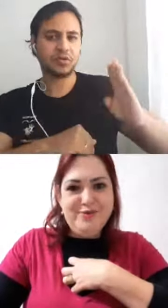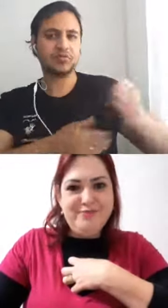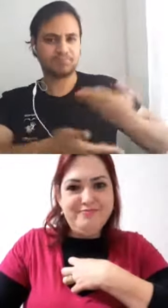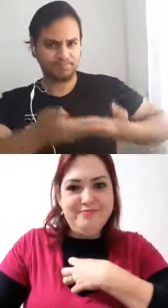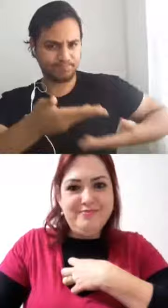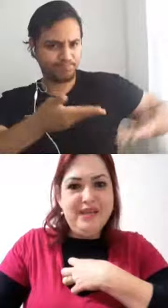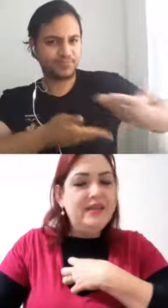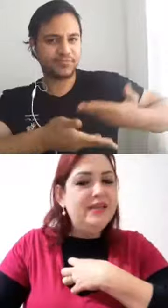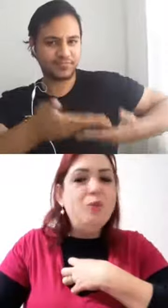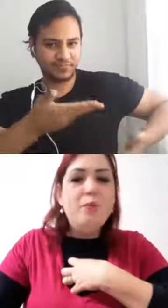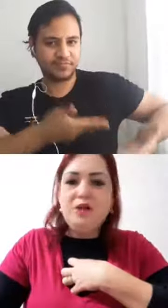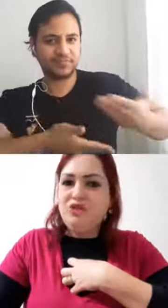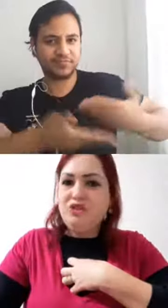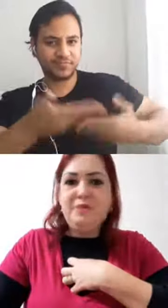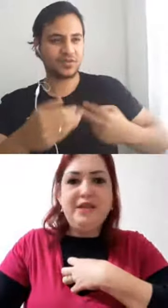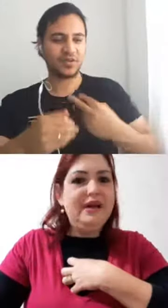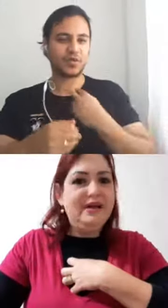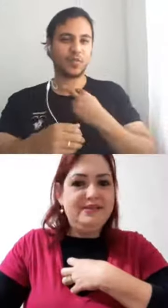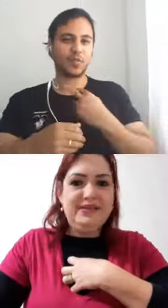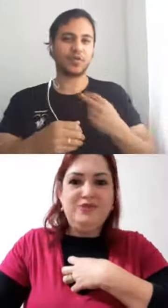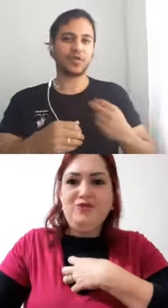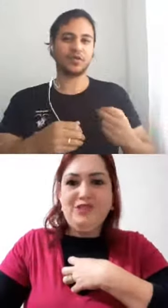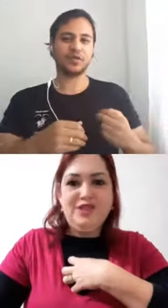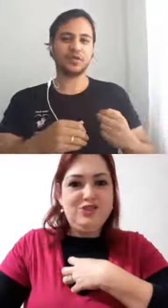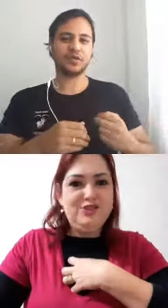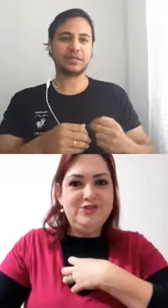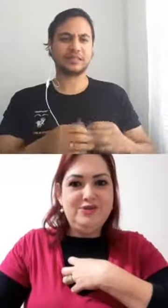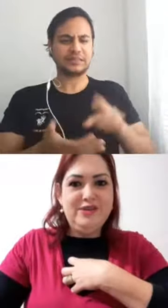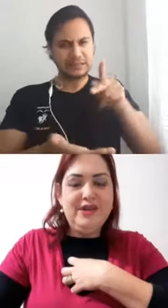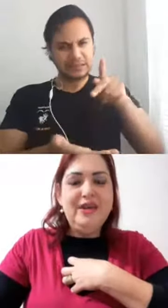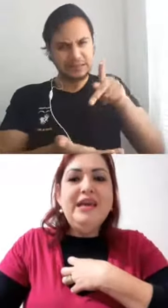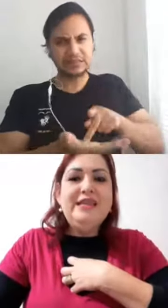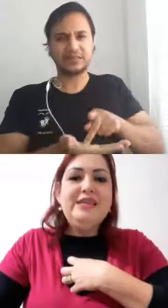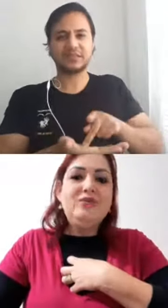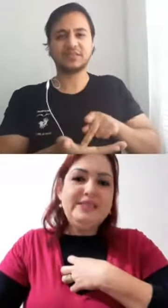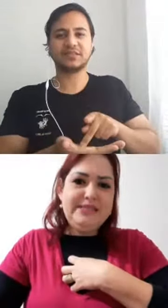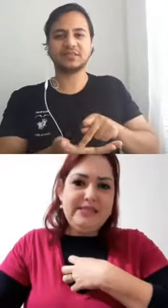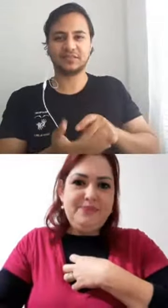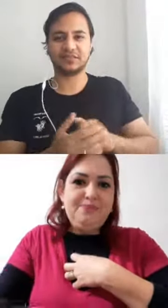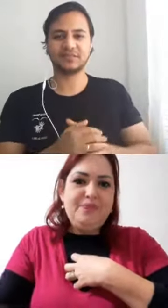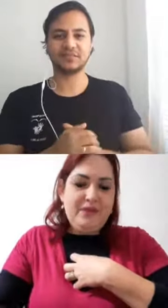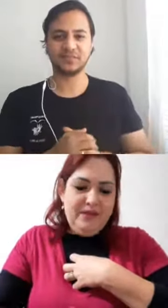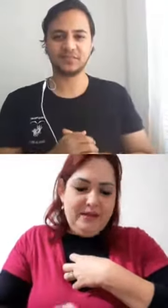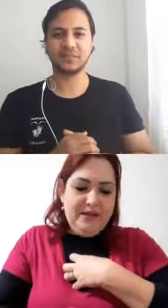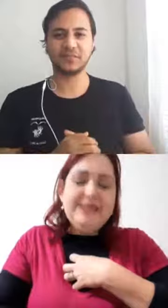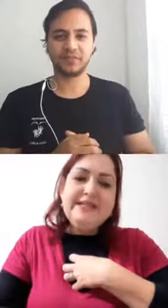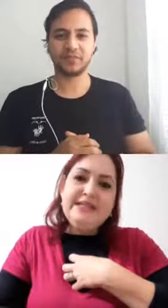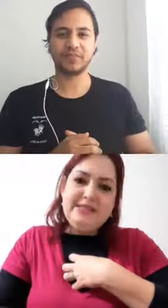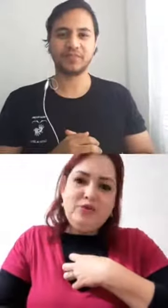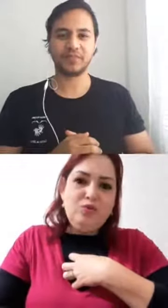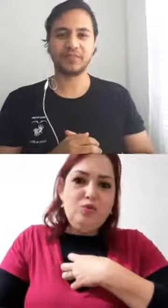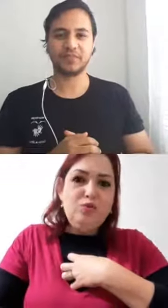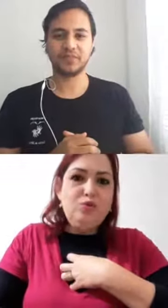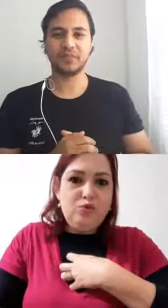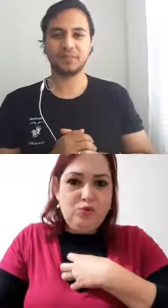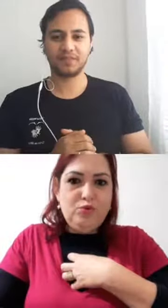social. Ele não pode interpretar sendo fidedigno. Então, assim, nessa